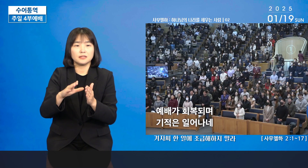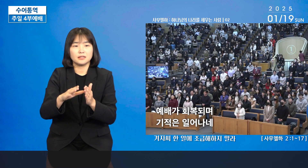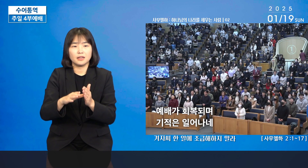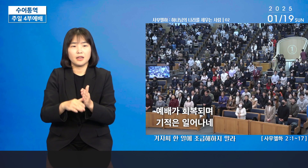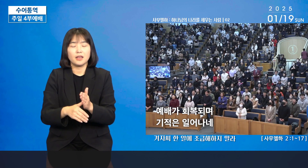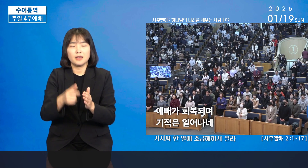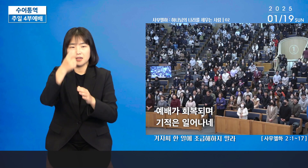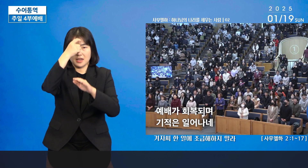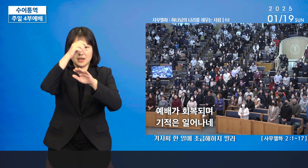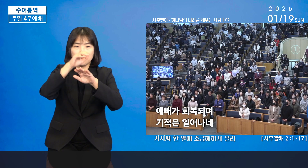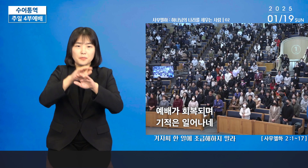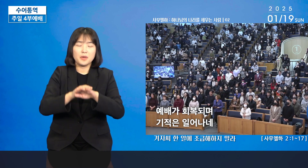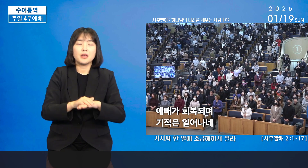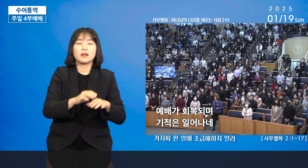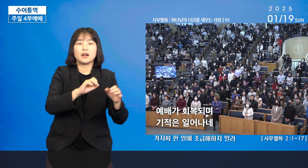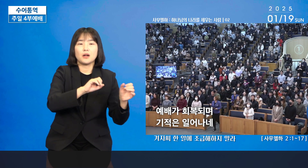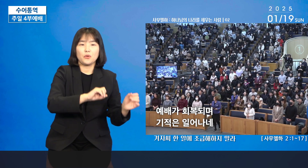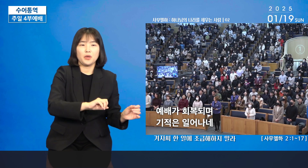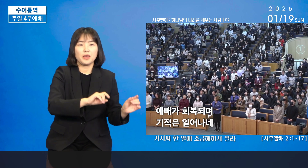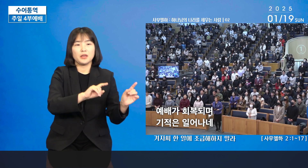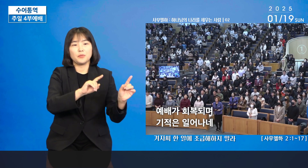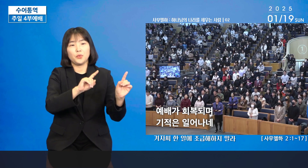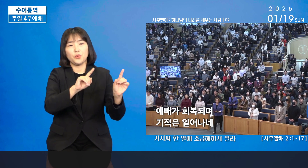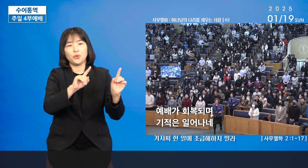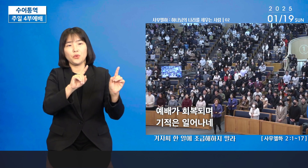임재하실 때 예배가